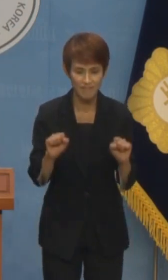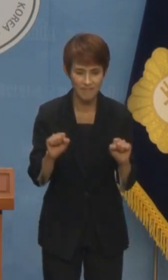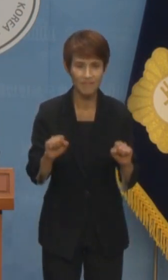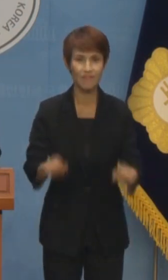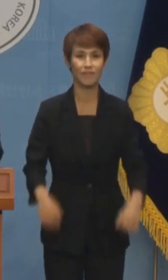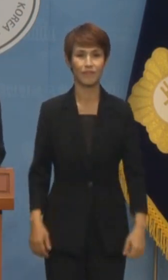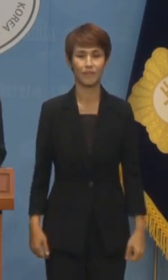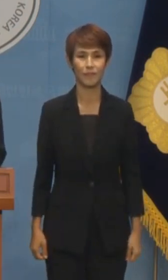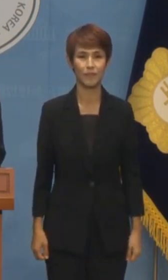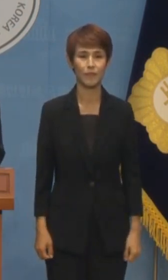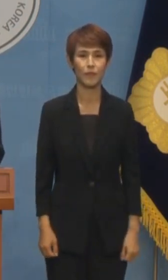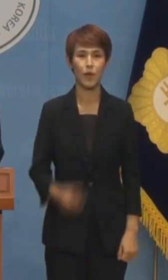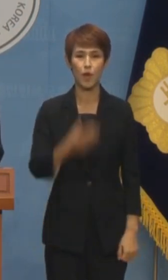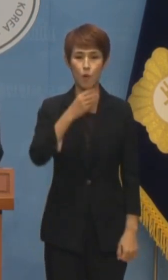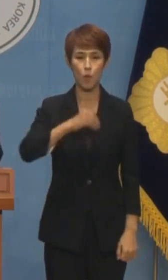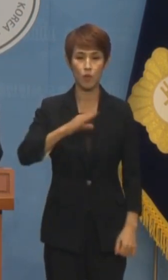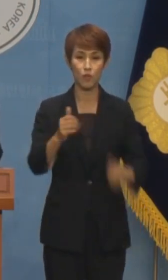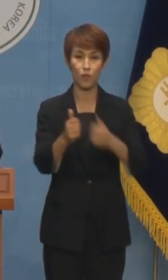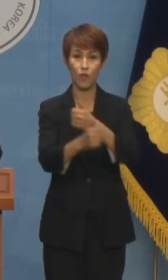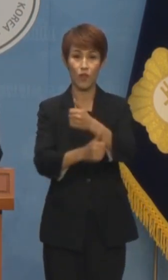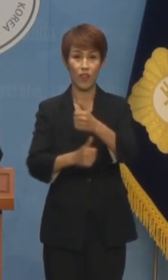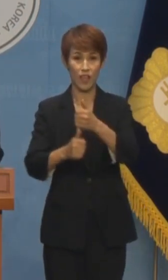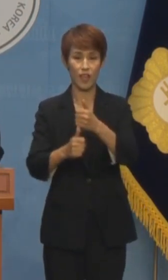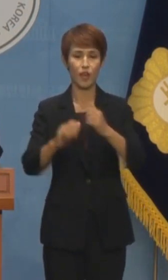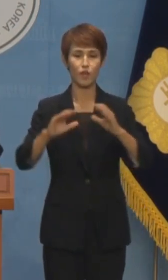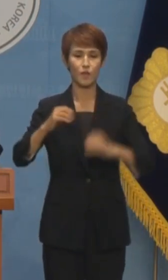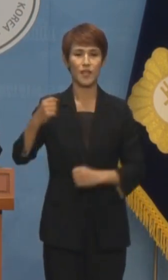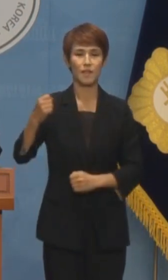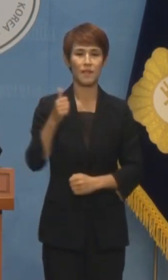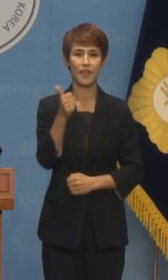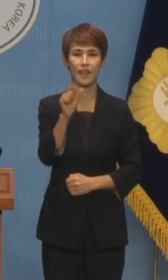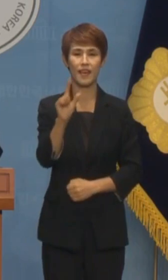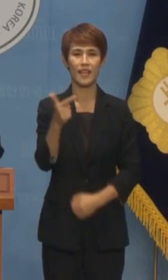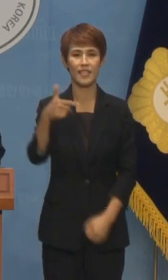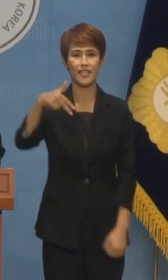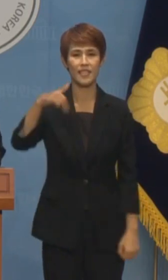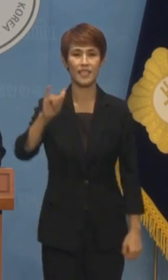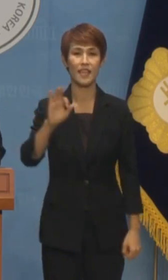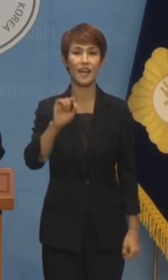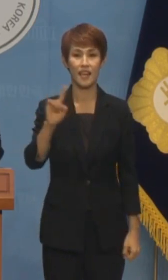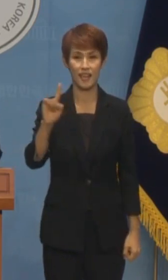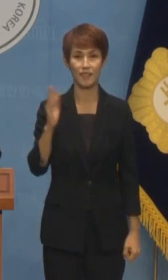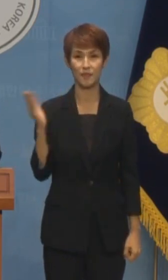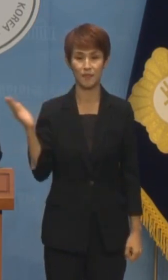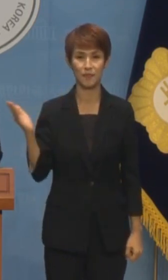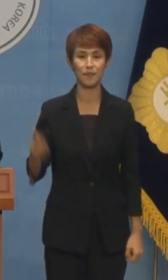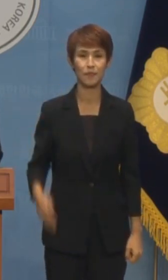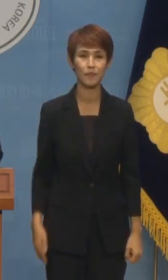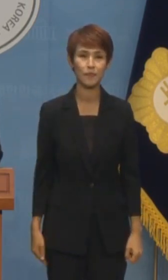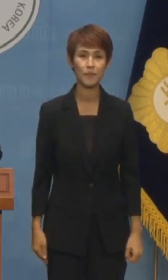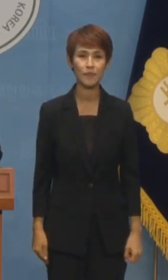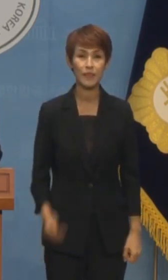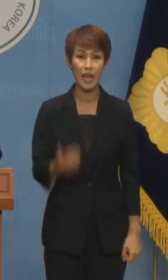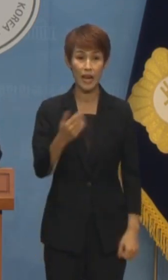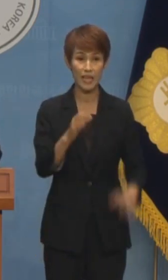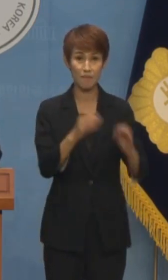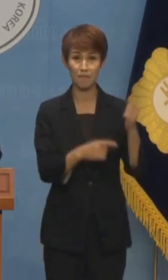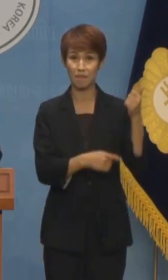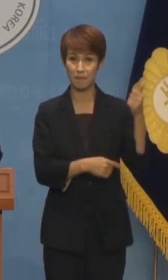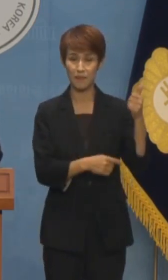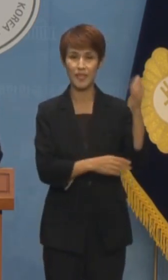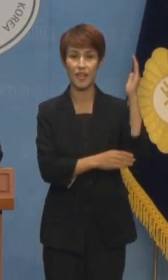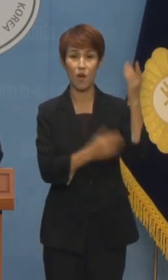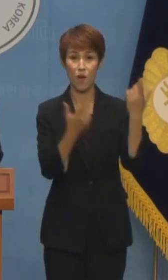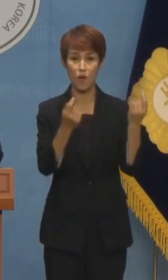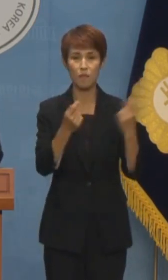안녕하십니까. 국회 보건복지위원회 국민의힘 한지아 의원입니다. 앞서 김대식 의원께서 지적하신